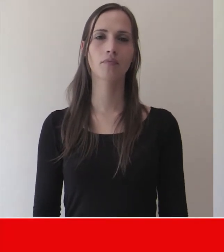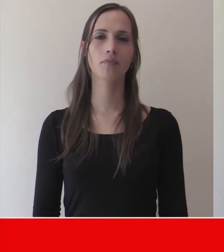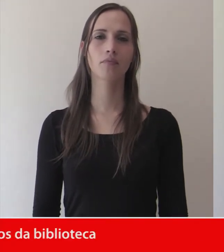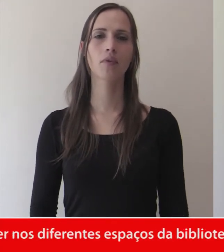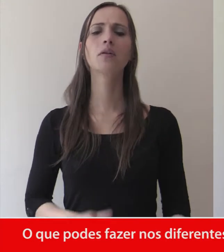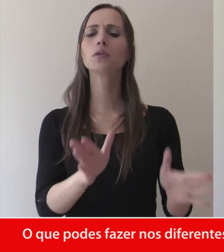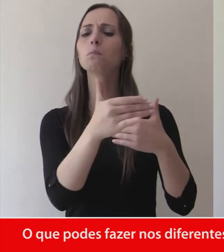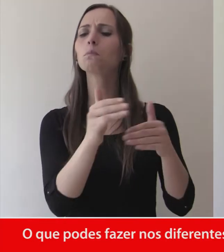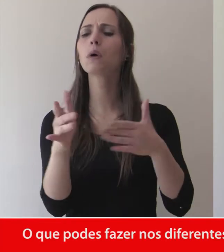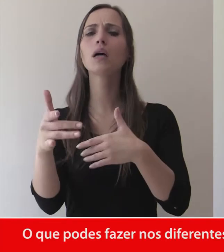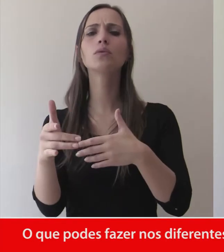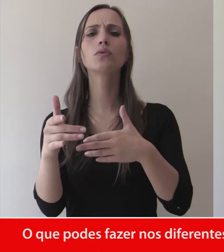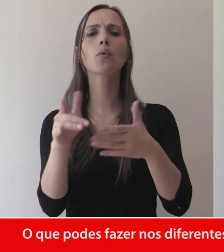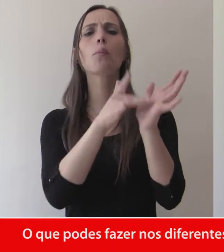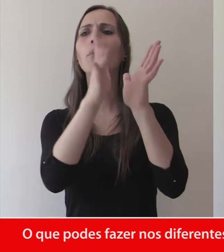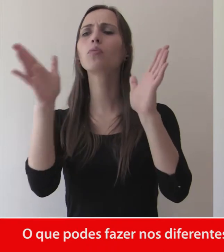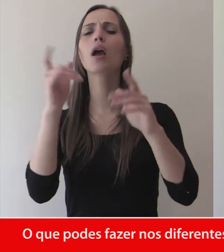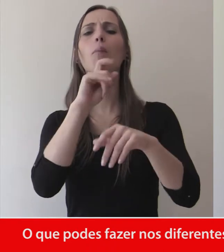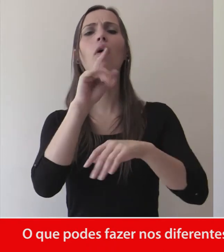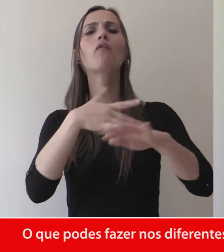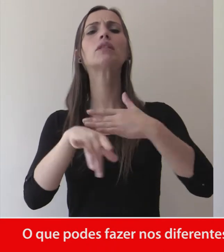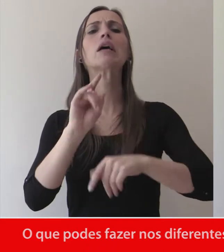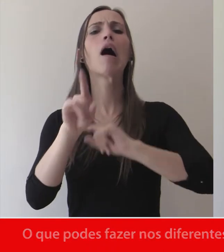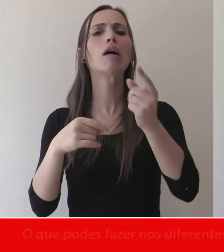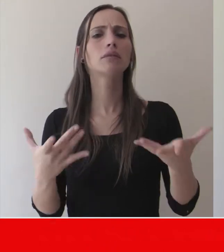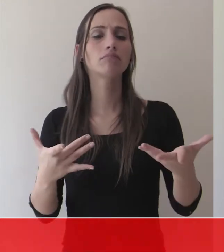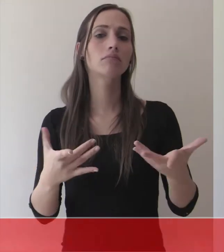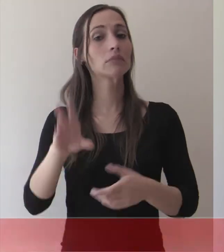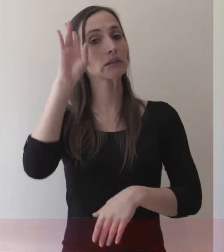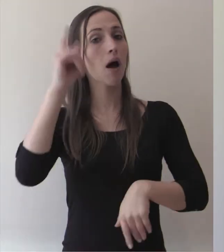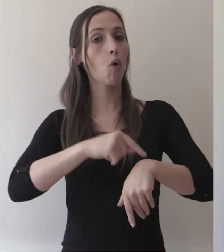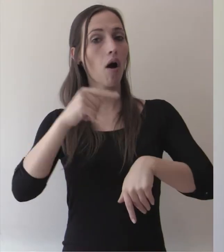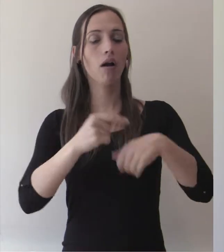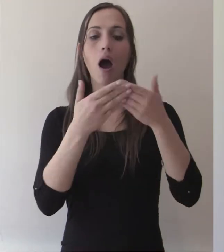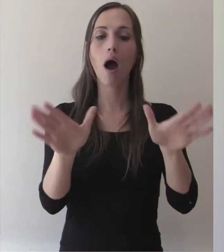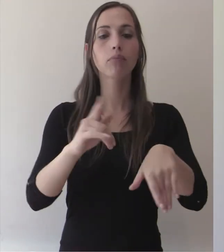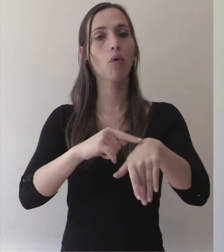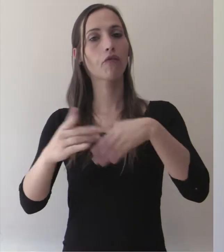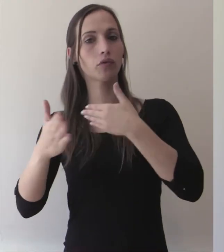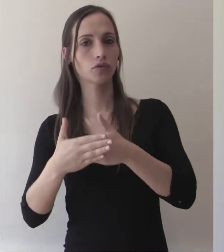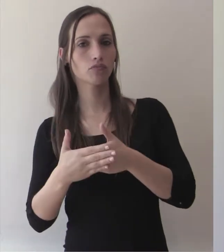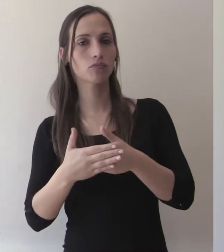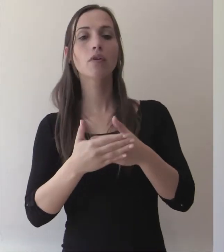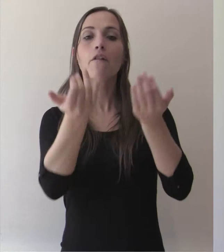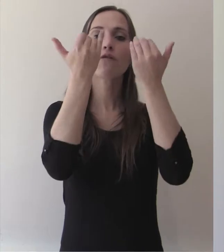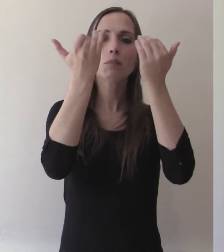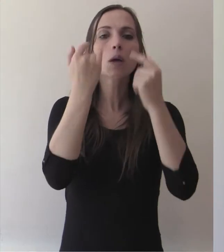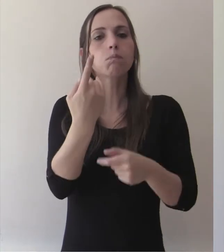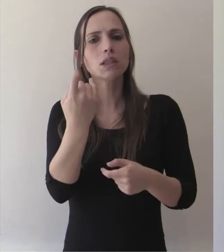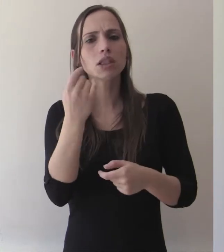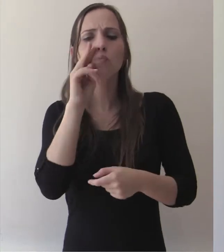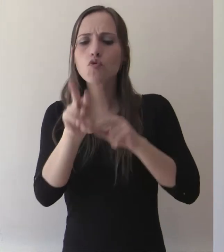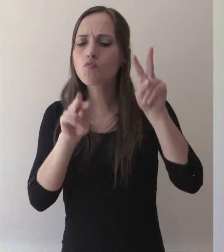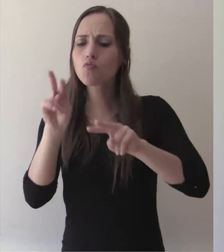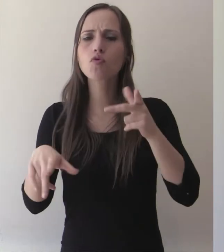O que podes fazer nos diferentes espaços da biblioteca escolar? Saber o horário e funcionamento, encontrar a informação que precisas